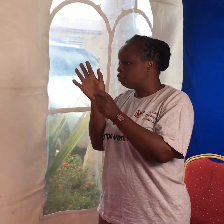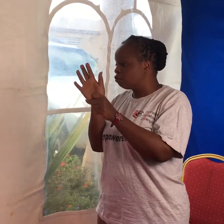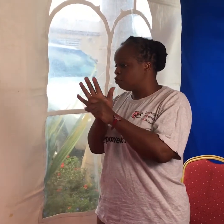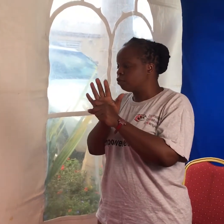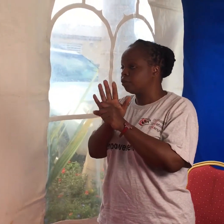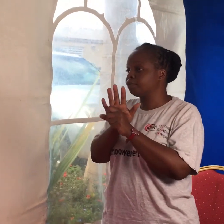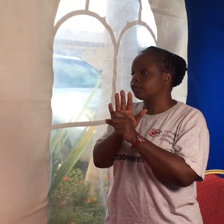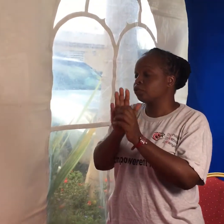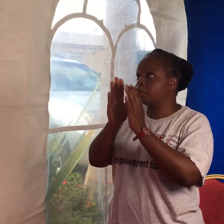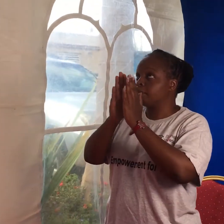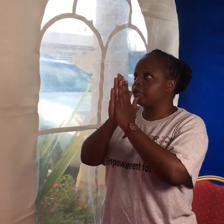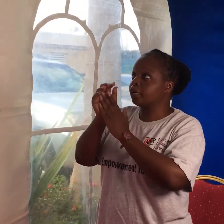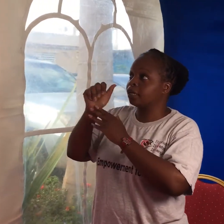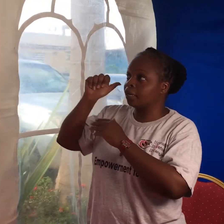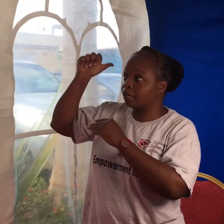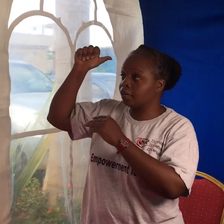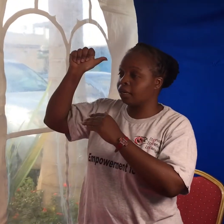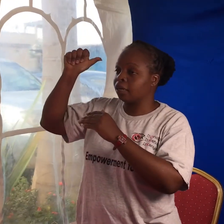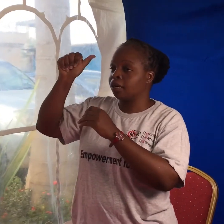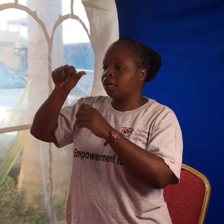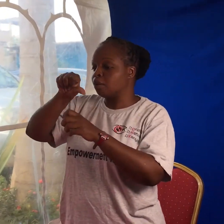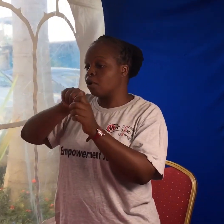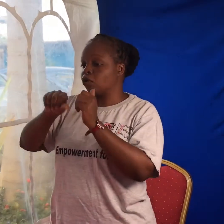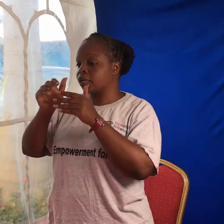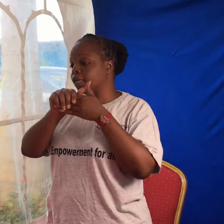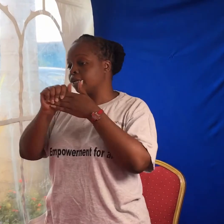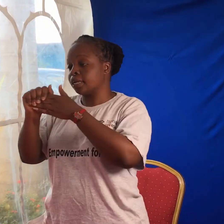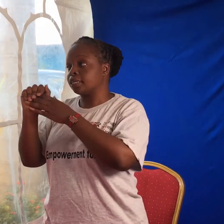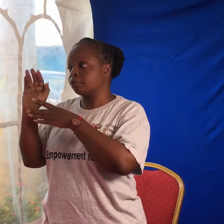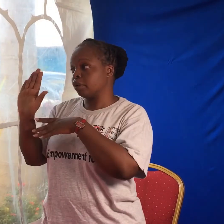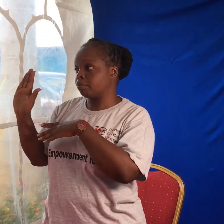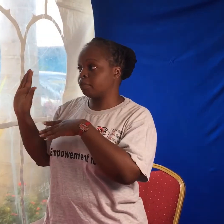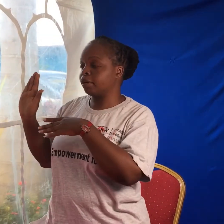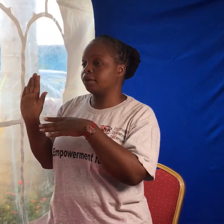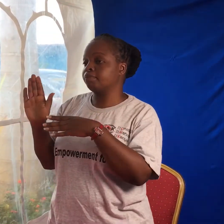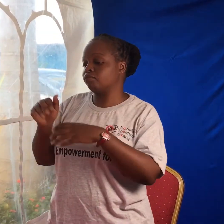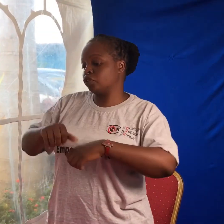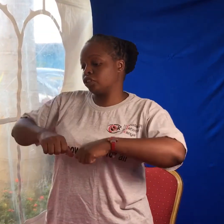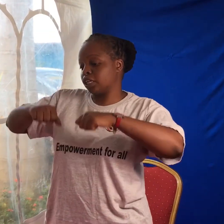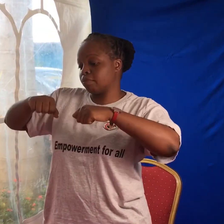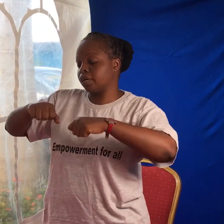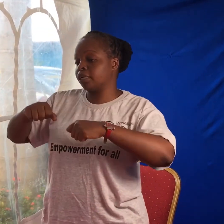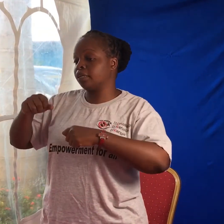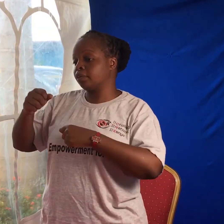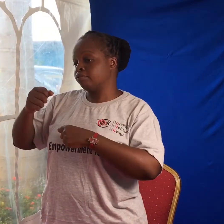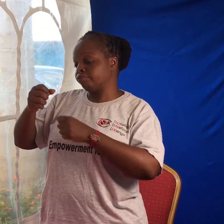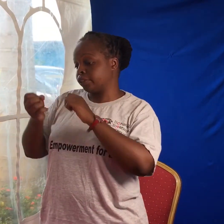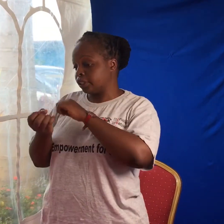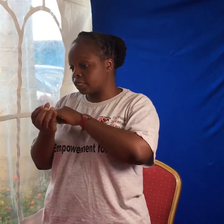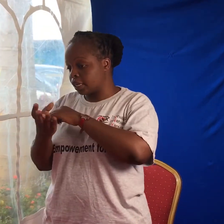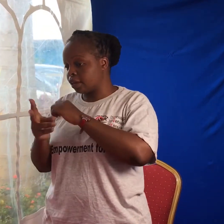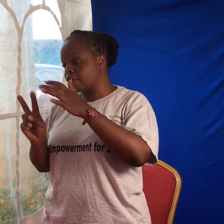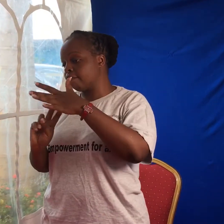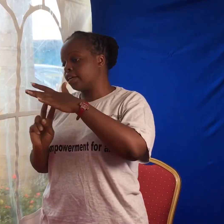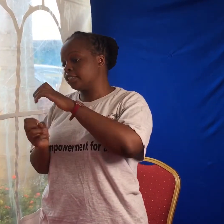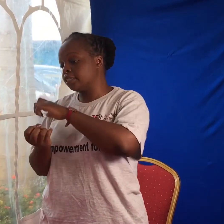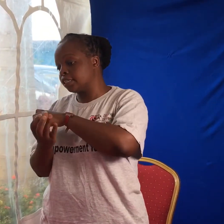ya Allah juu ya viongozi wake, chairman na chancellor wake na vice chancellor, wahadhiri